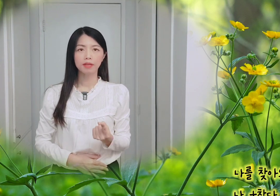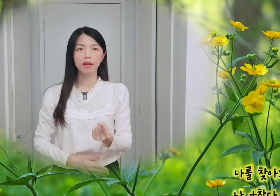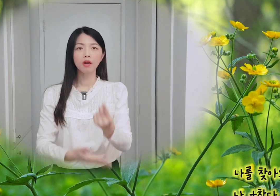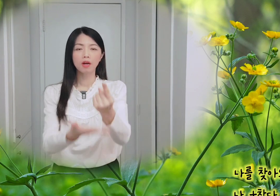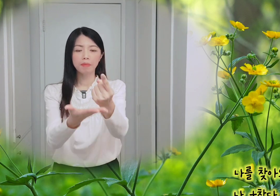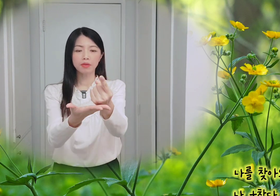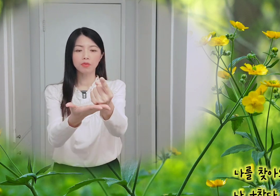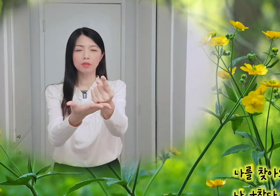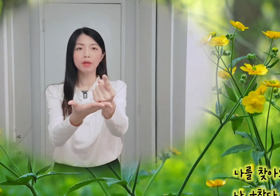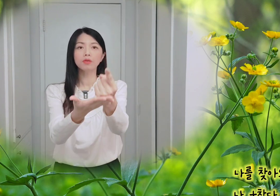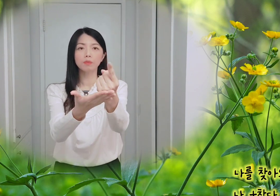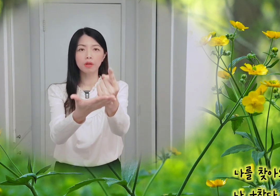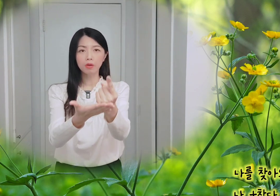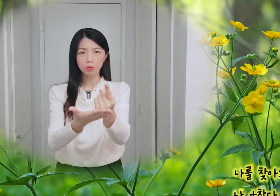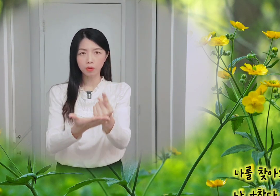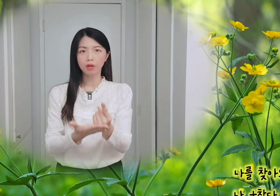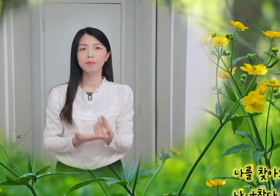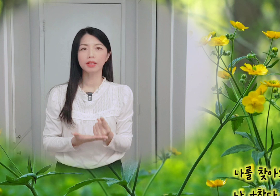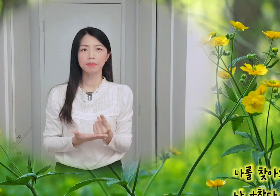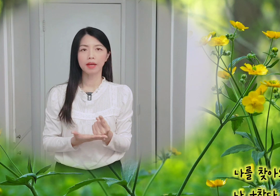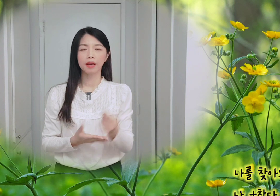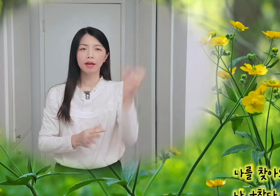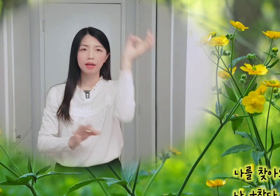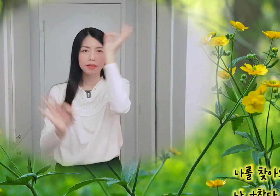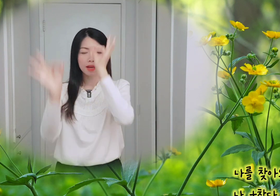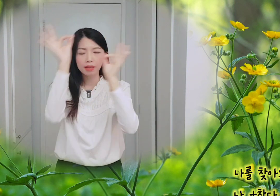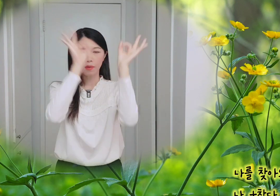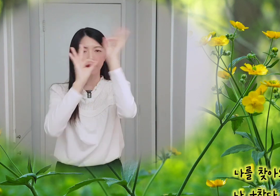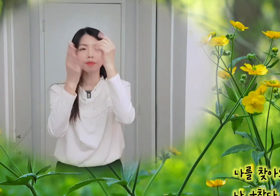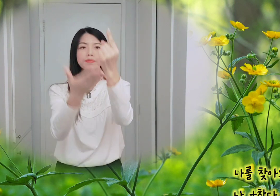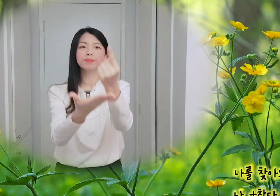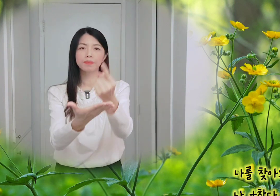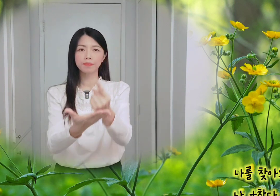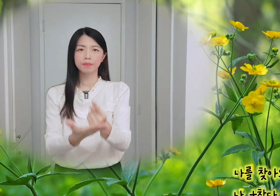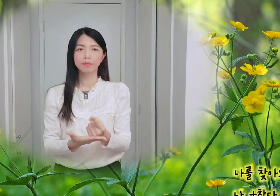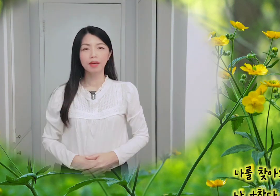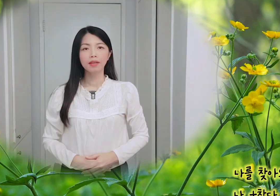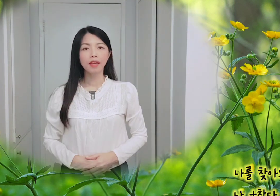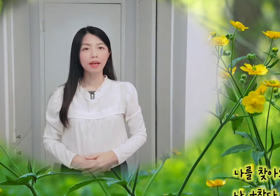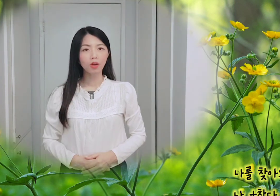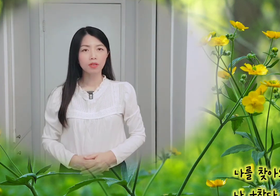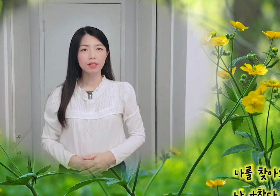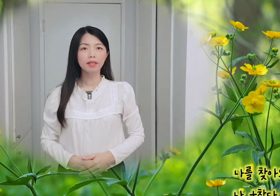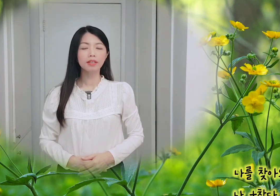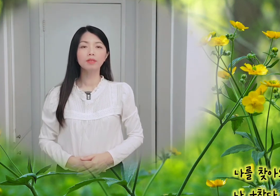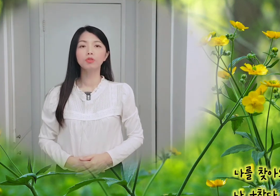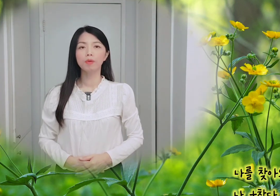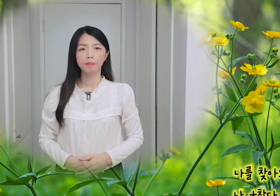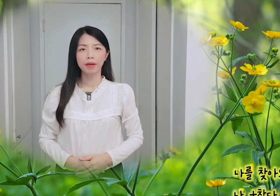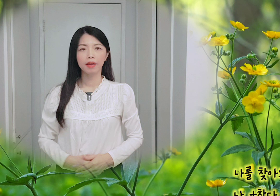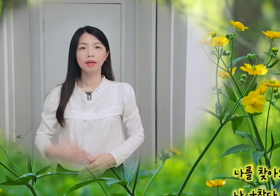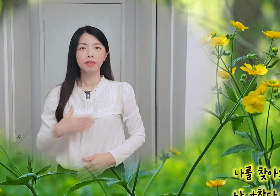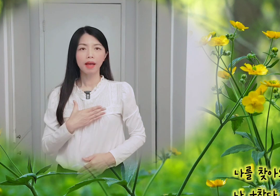당겨주시면 되는데요. 받쳐주시면 좀 더 존경의 의미가 됩니다. 찾아와. 내게 던지신 그